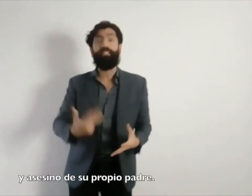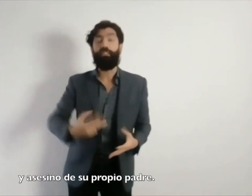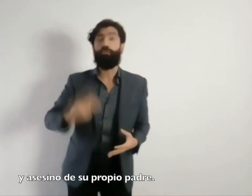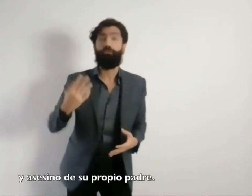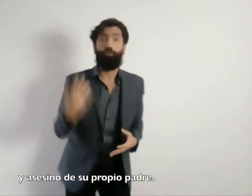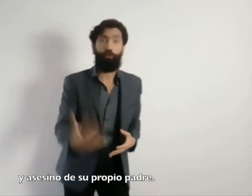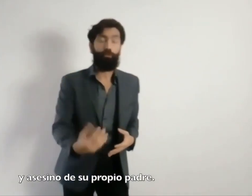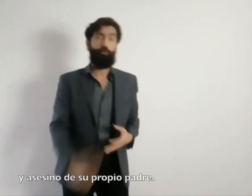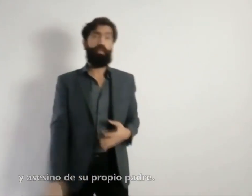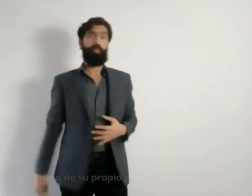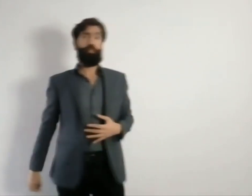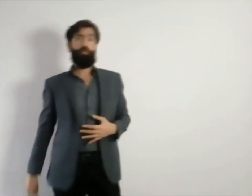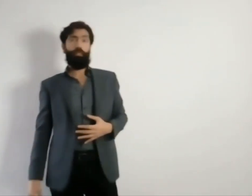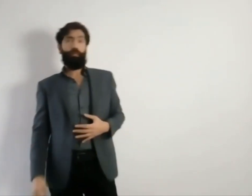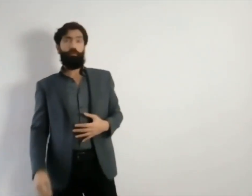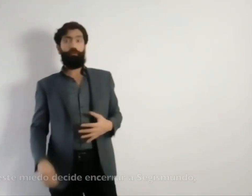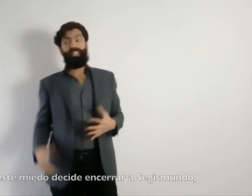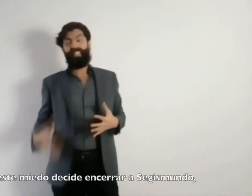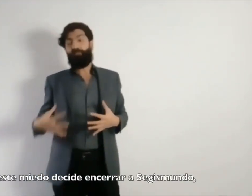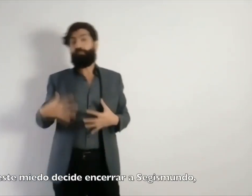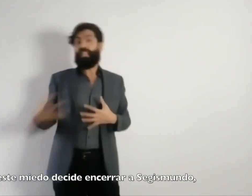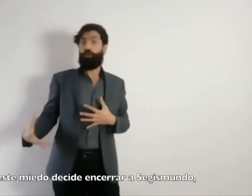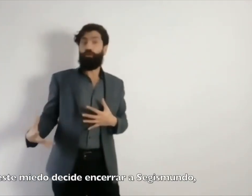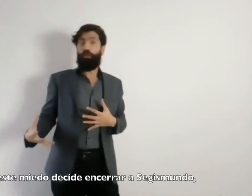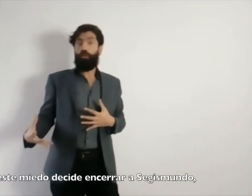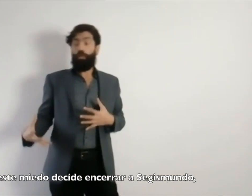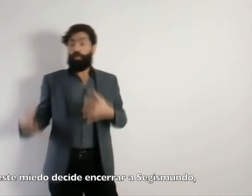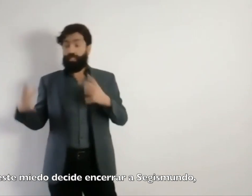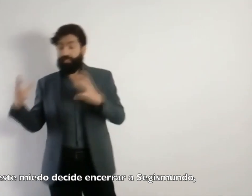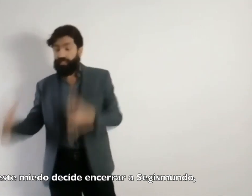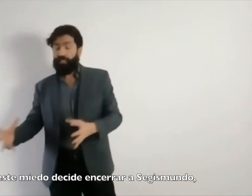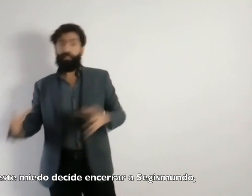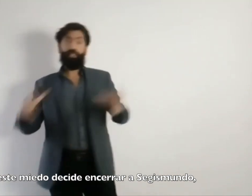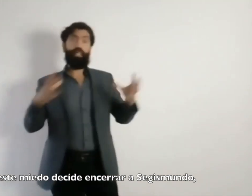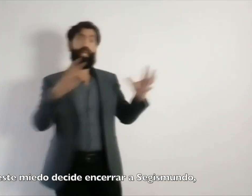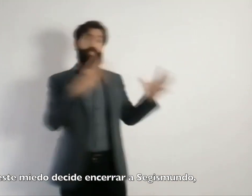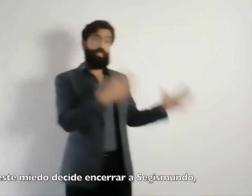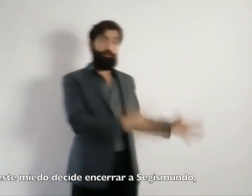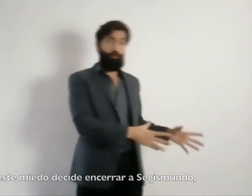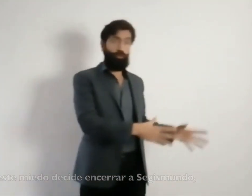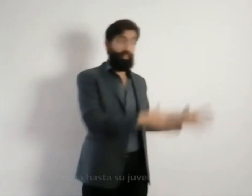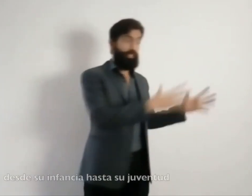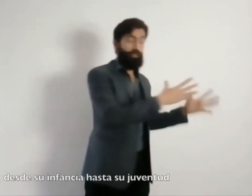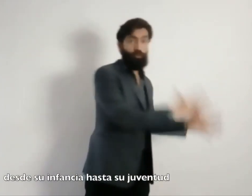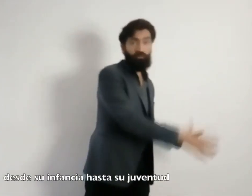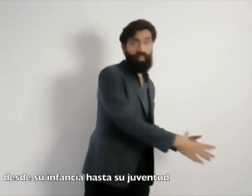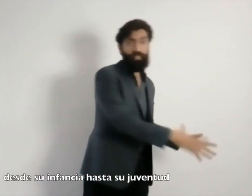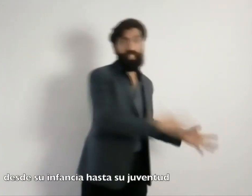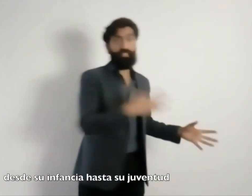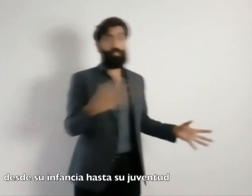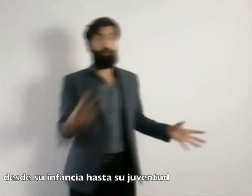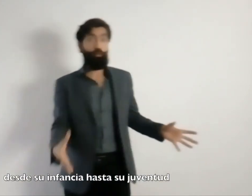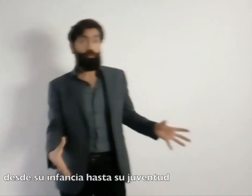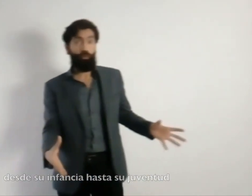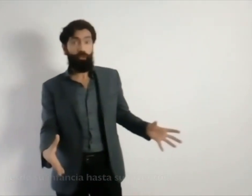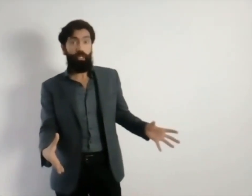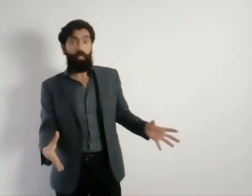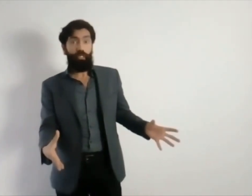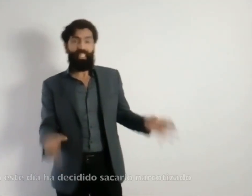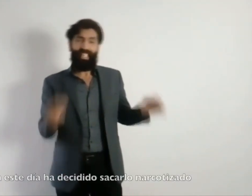asesino de su propio padre. Por este miedo, decide encerrar a Segismundo desde su infancia hasta su juventud y en